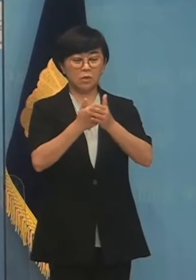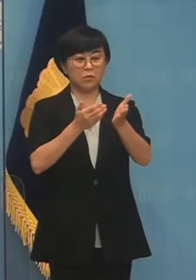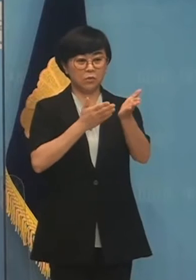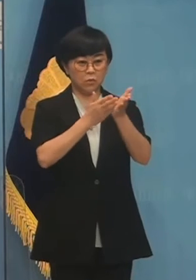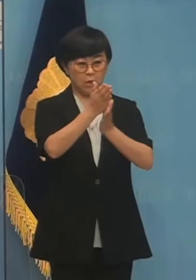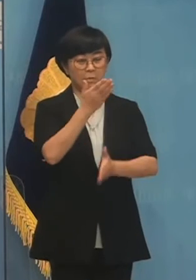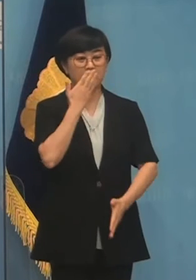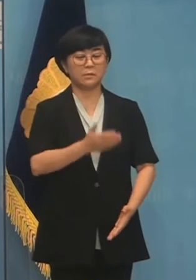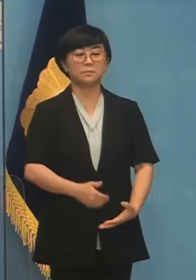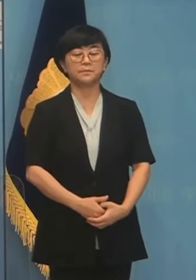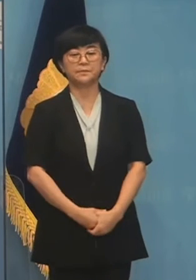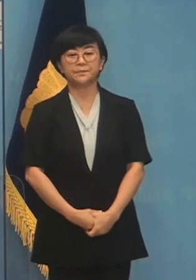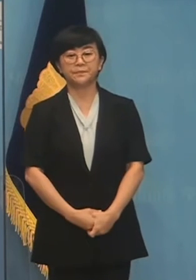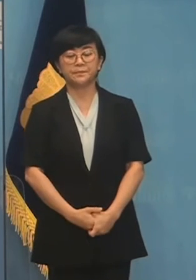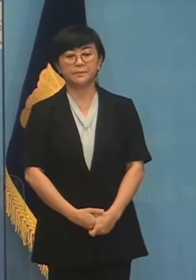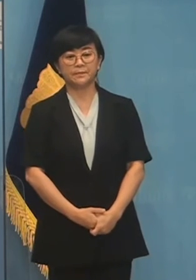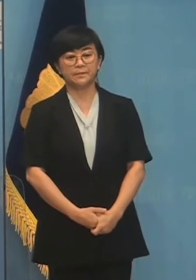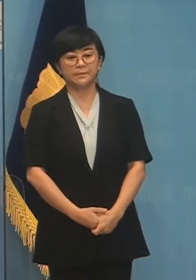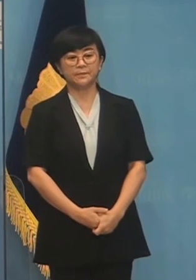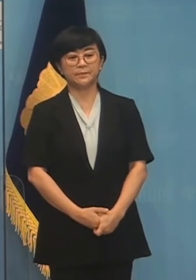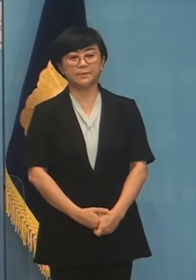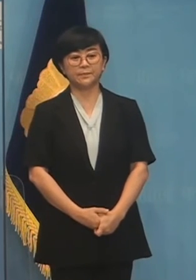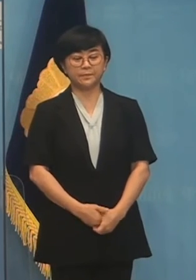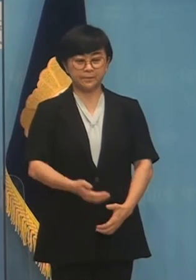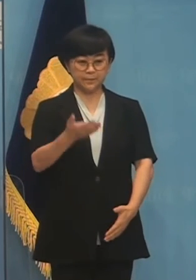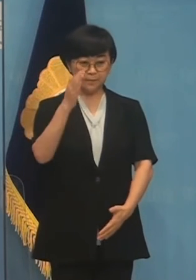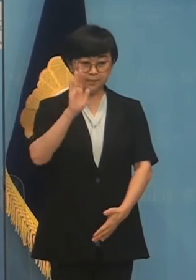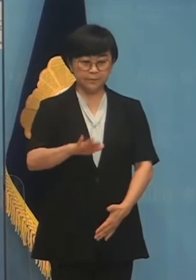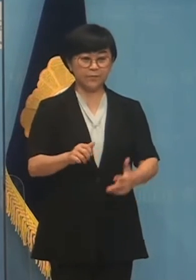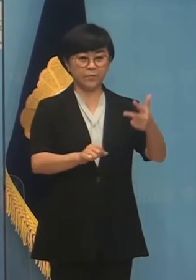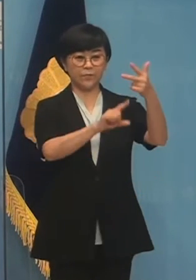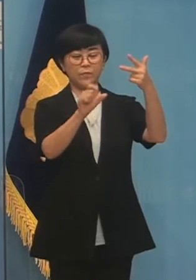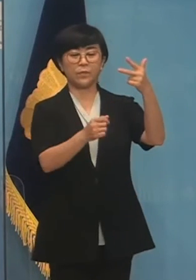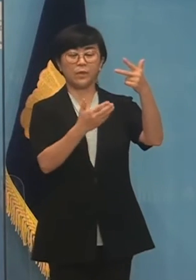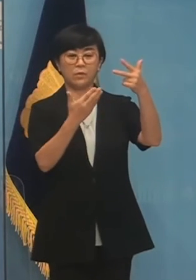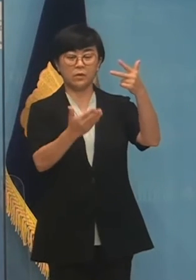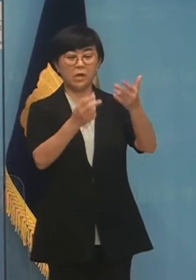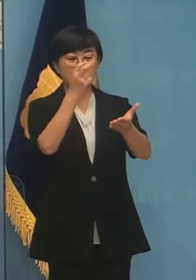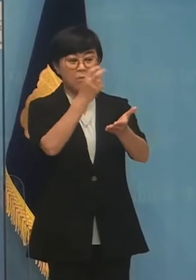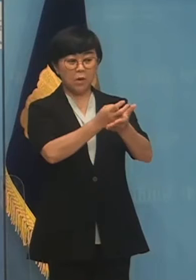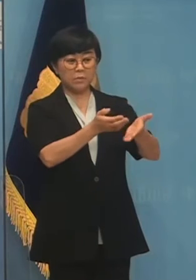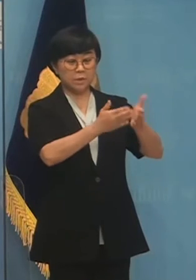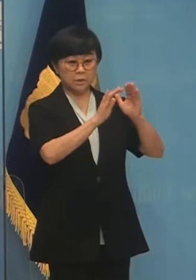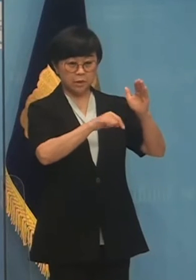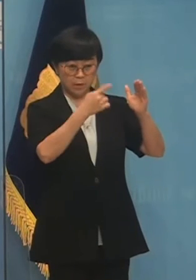통과될 수 있었습니다. 그러나